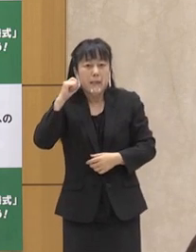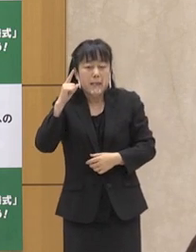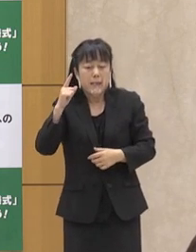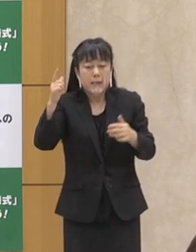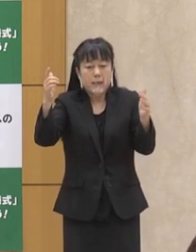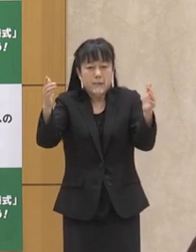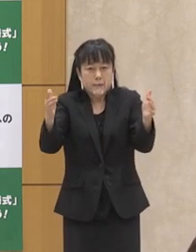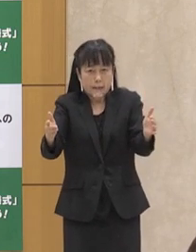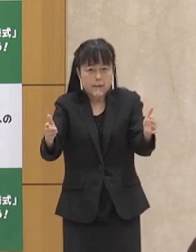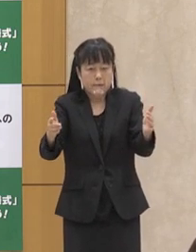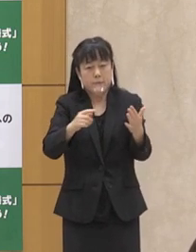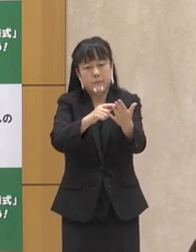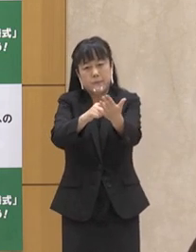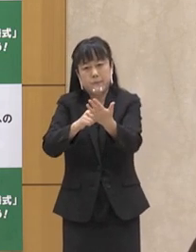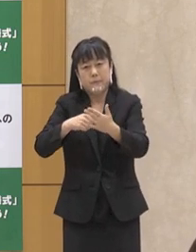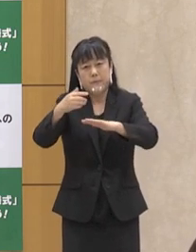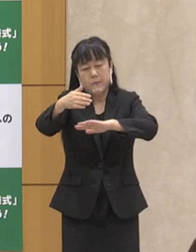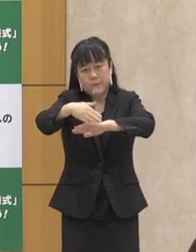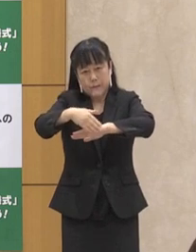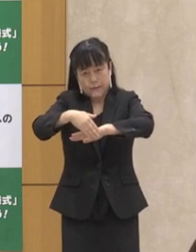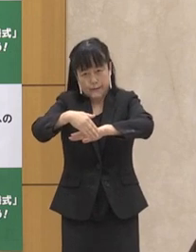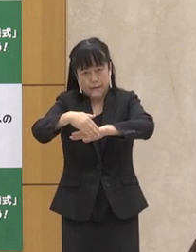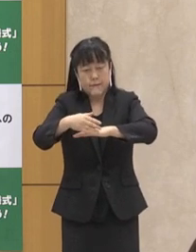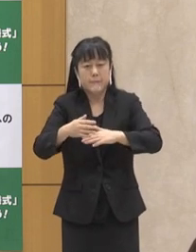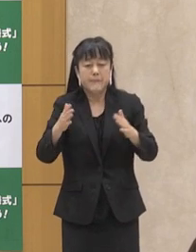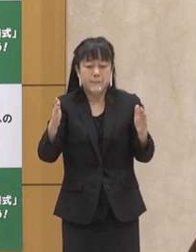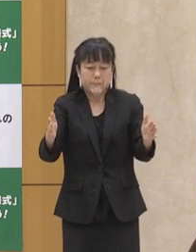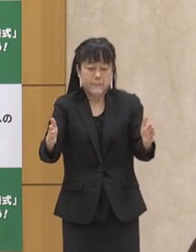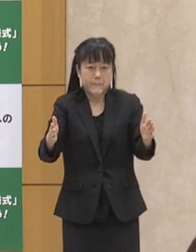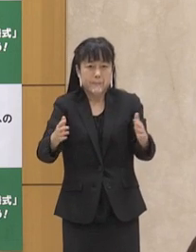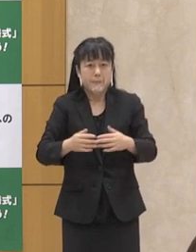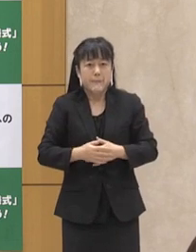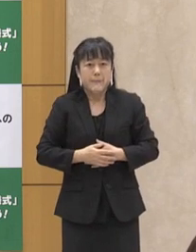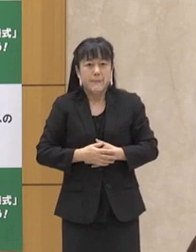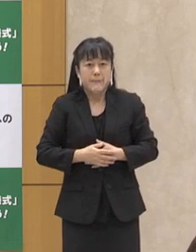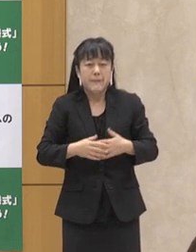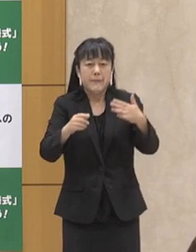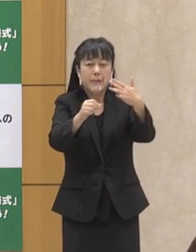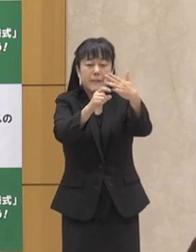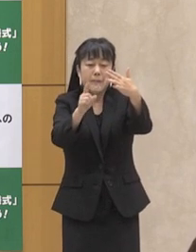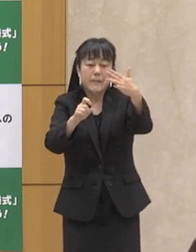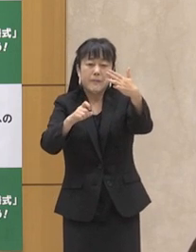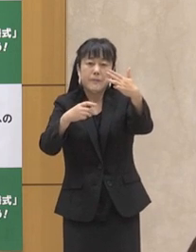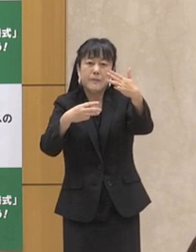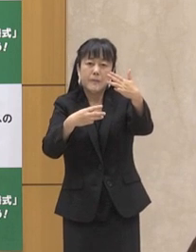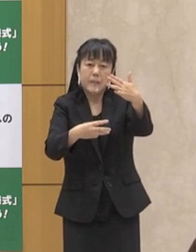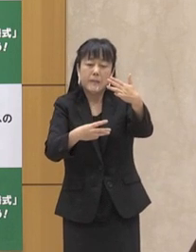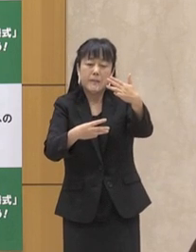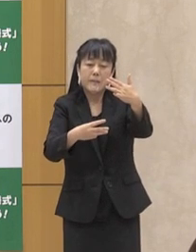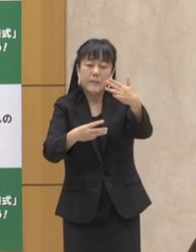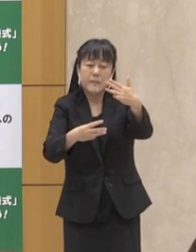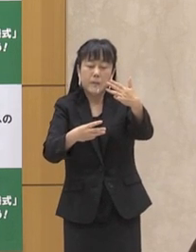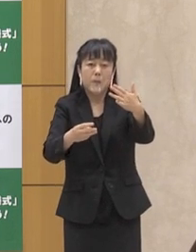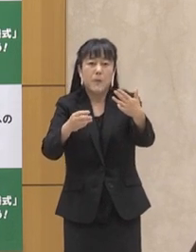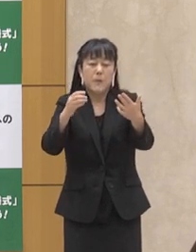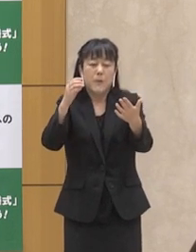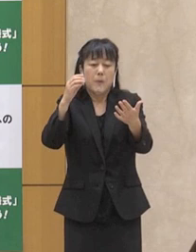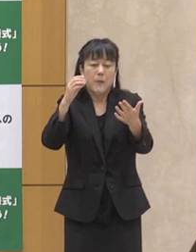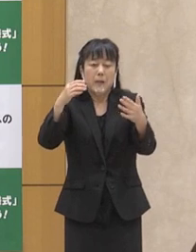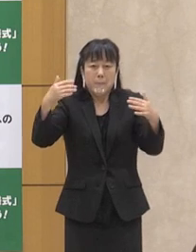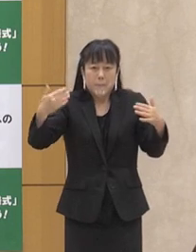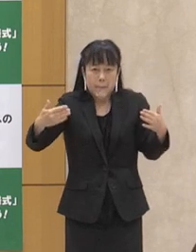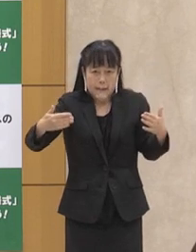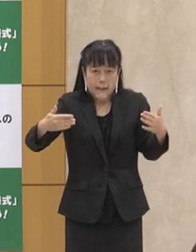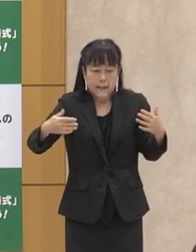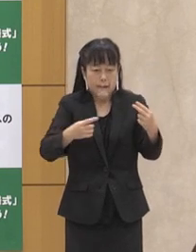受付期間としておりますけれども、8月13日消し印有効でありますので、まだ届いてないもの